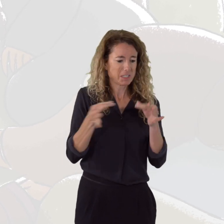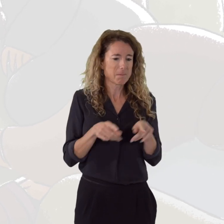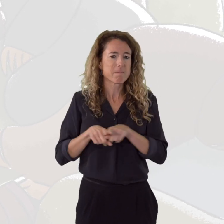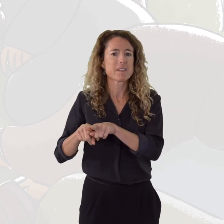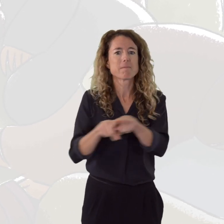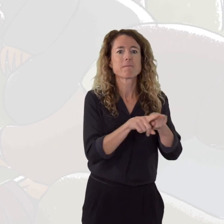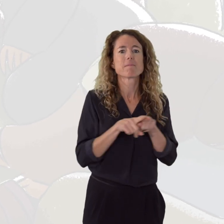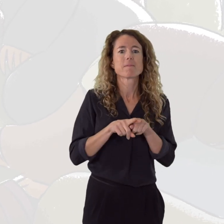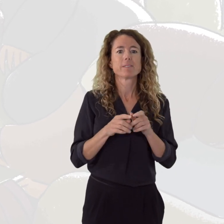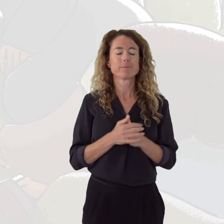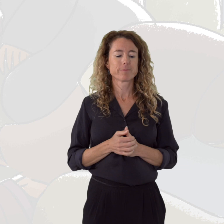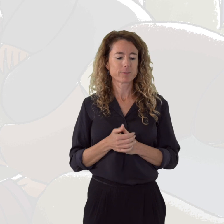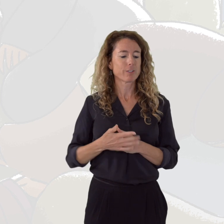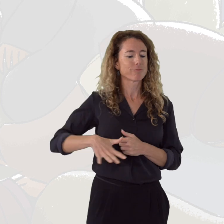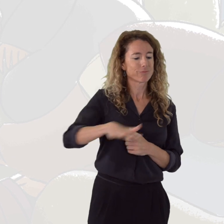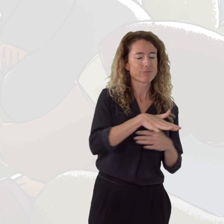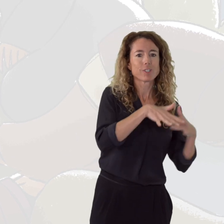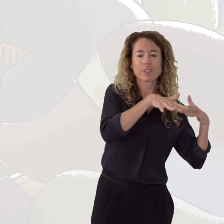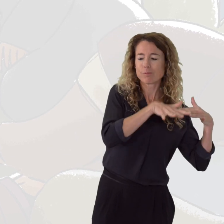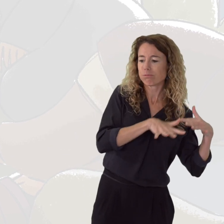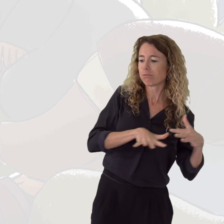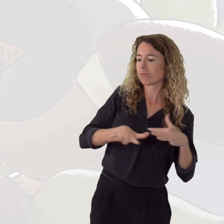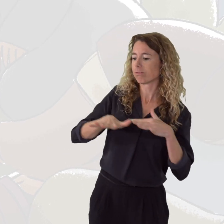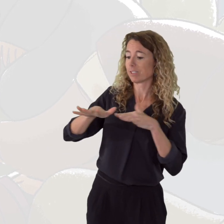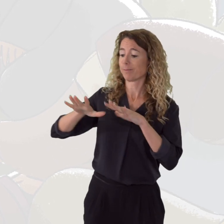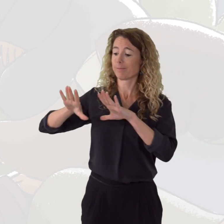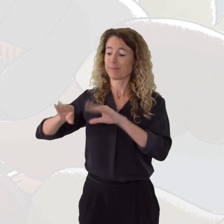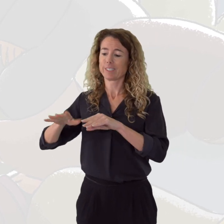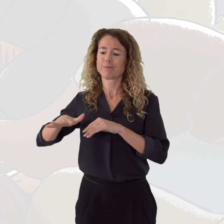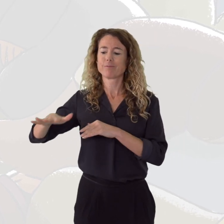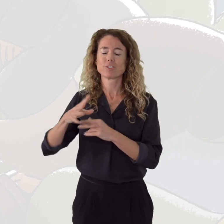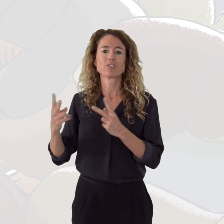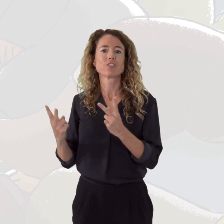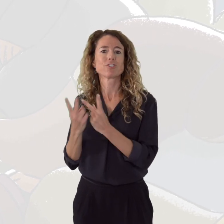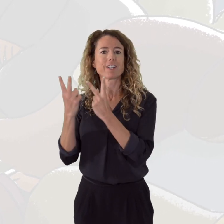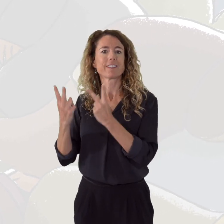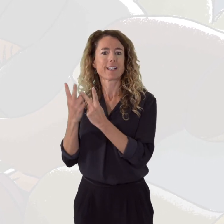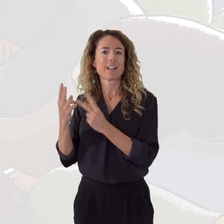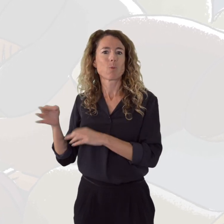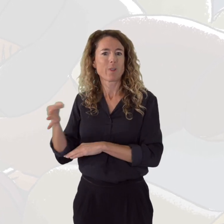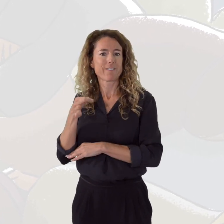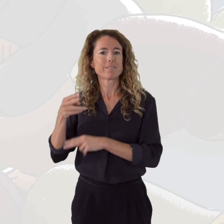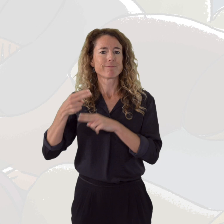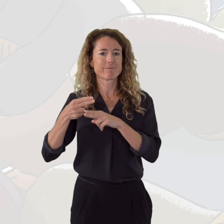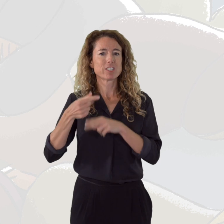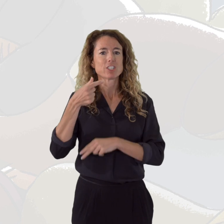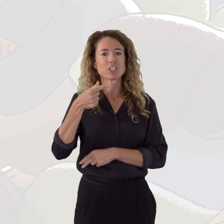pas. » Et tous disent la même chose. Ensuite, ils vont à un endroit appelé Gethsémané. Jésus dit à